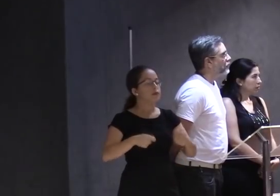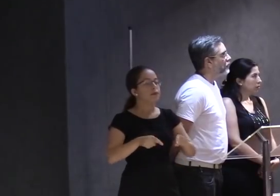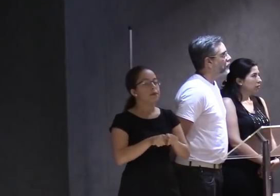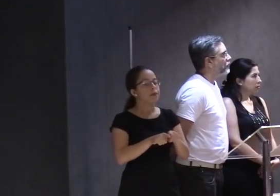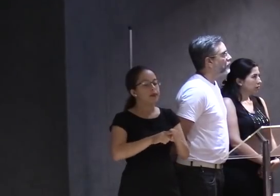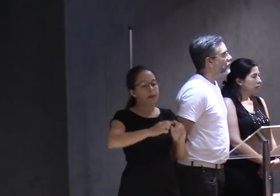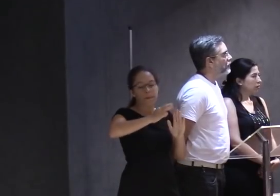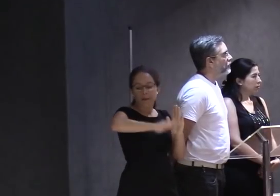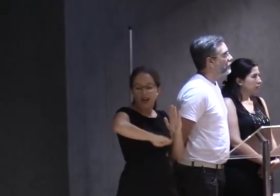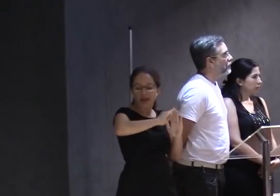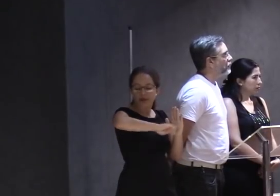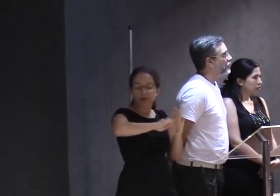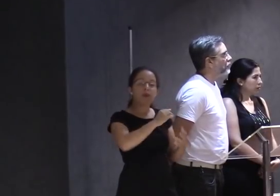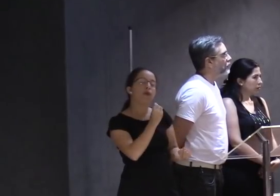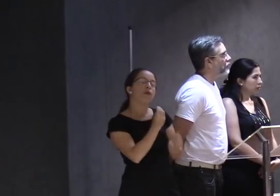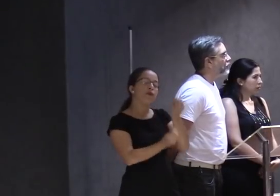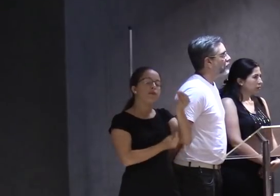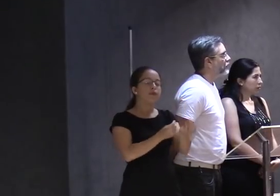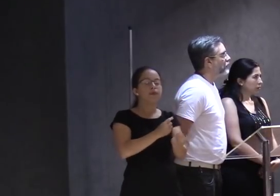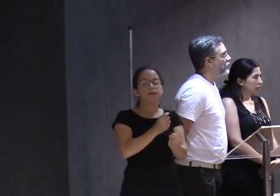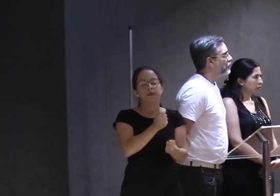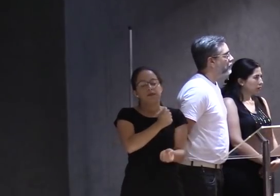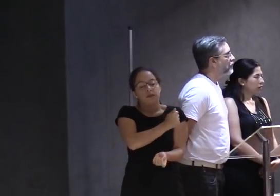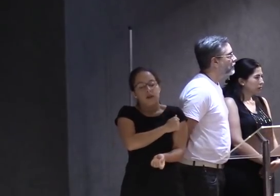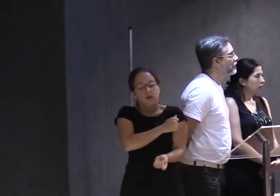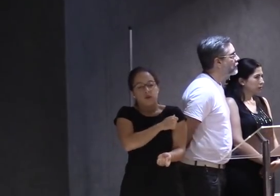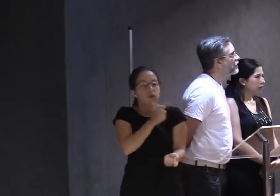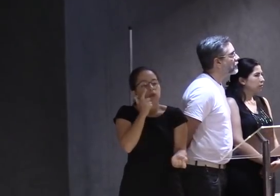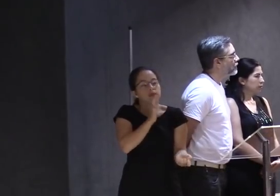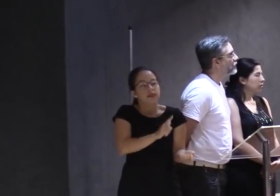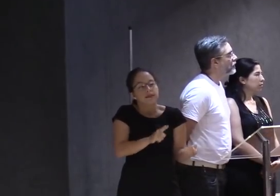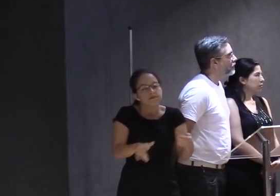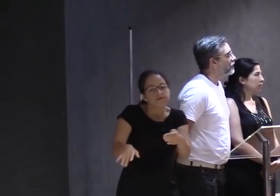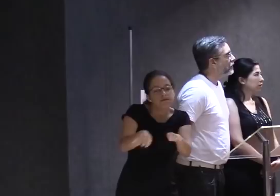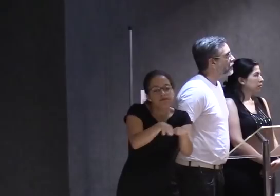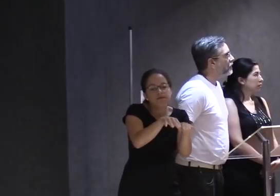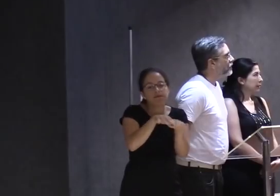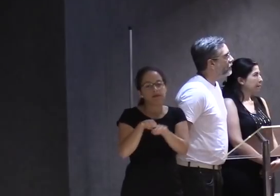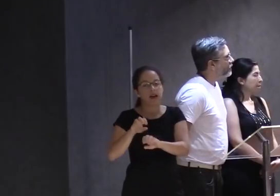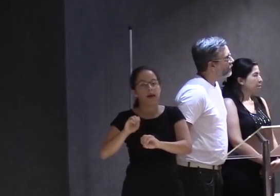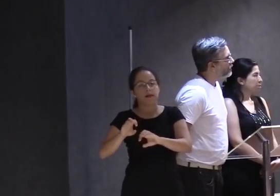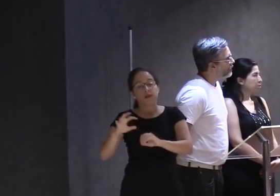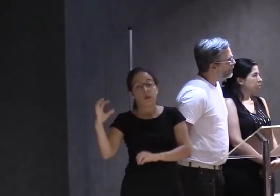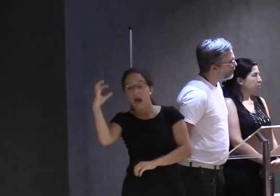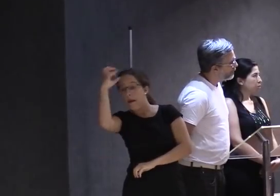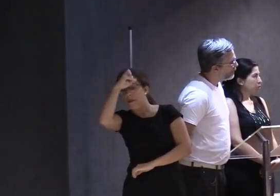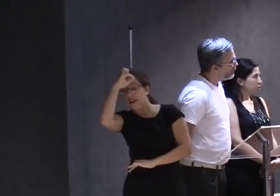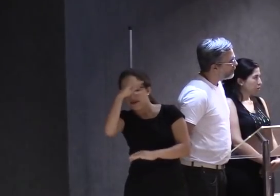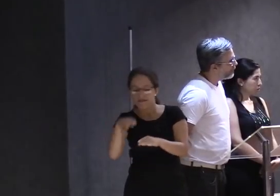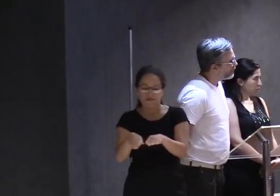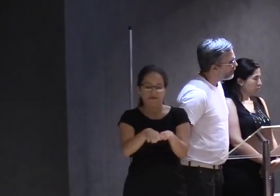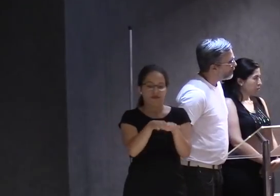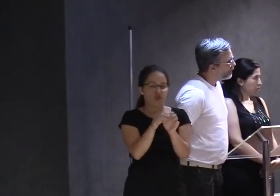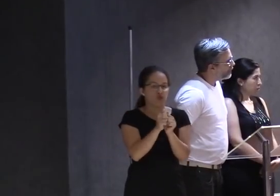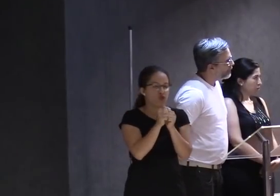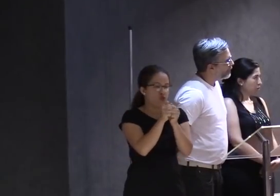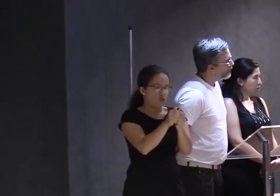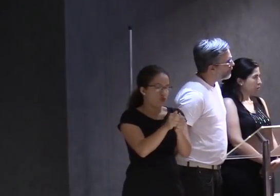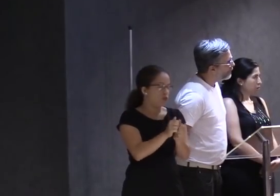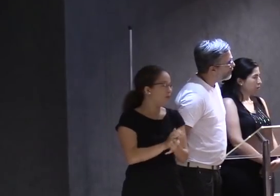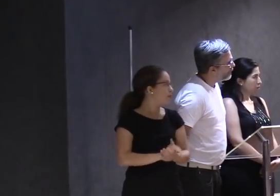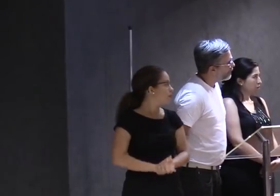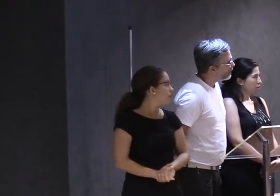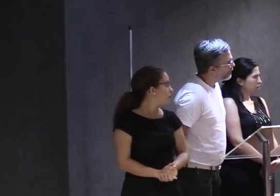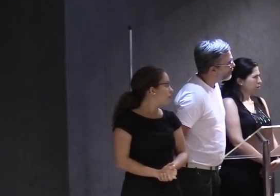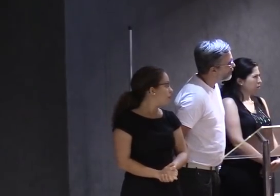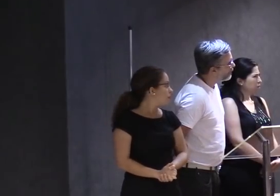eles consigam chegar no nível de ensino juntos. So we have to have this paradigm shift in our